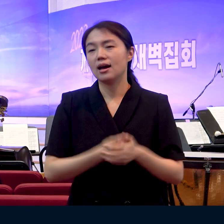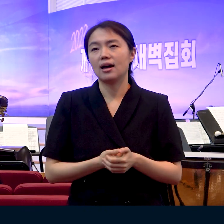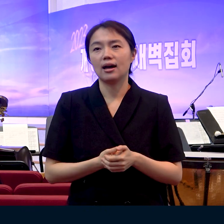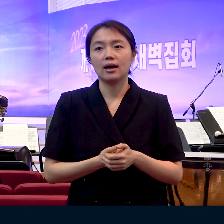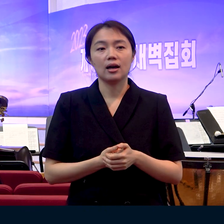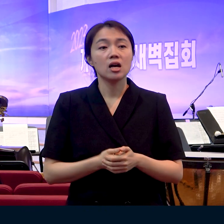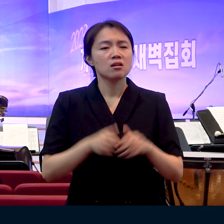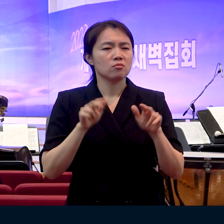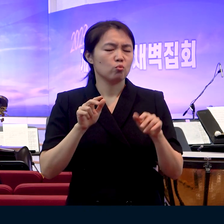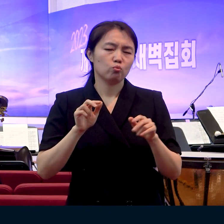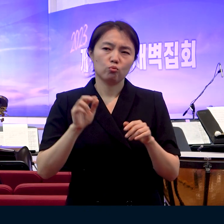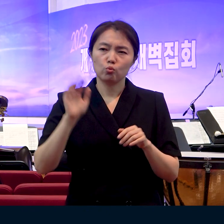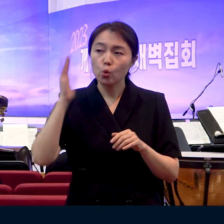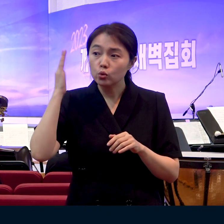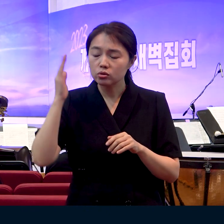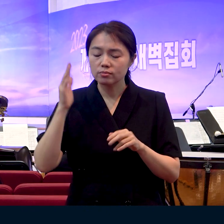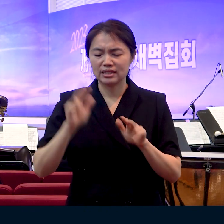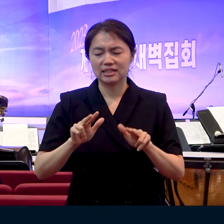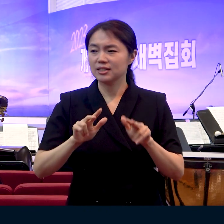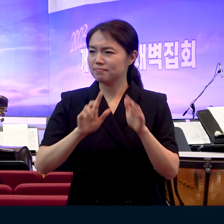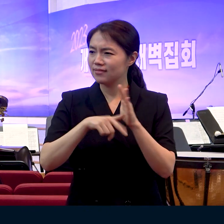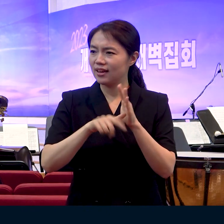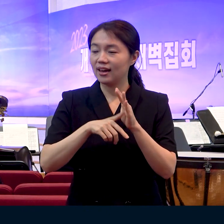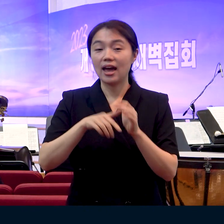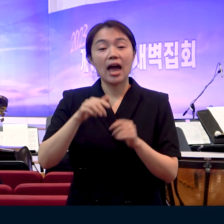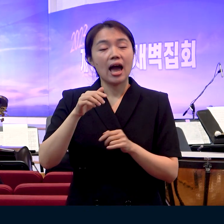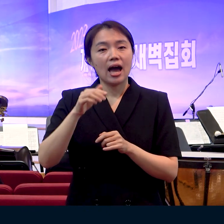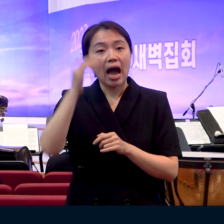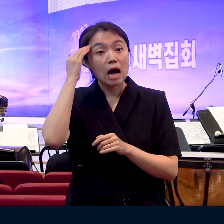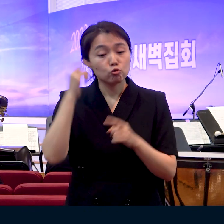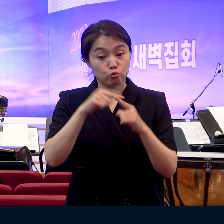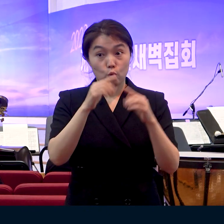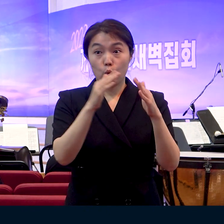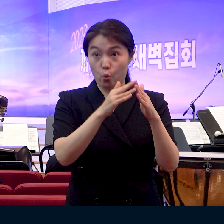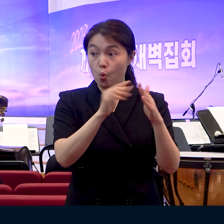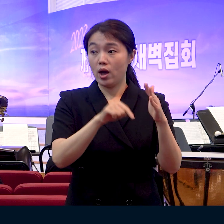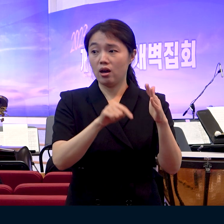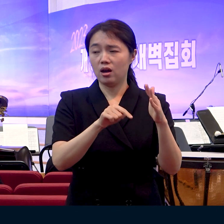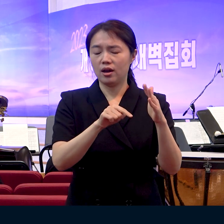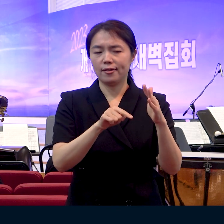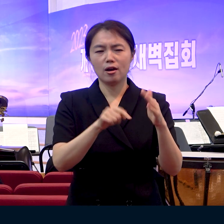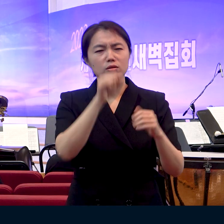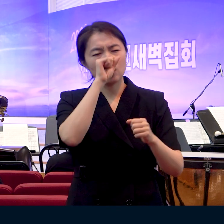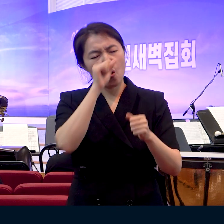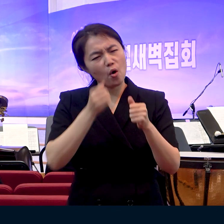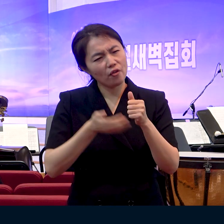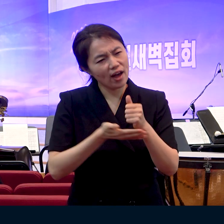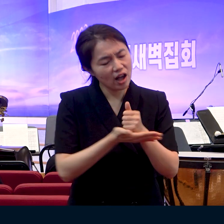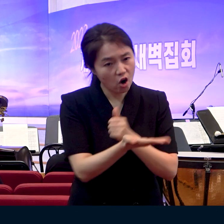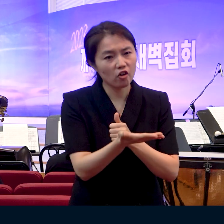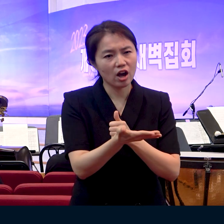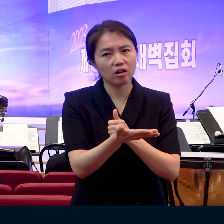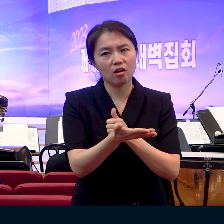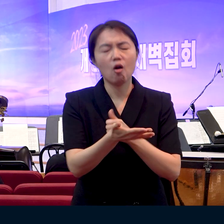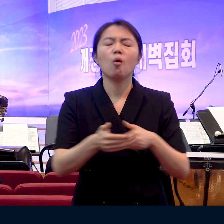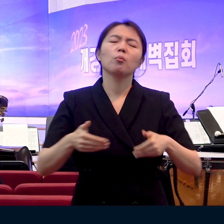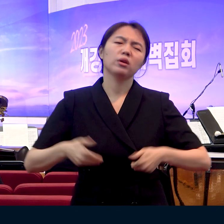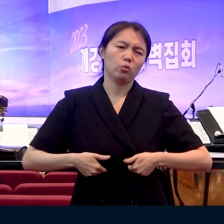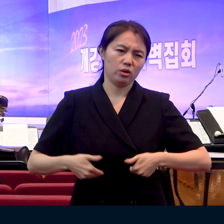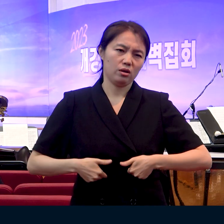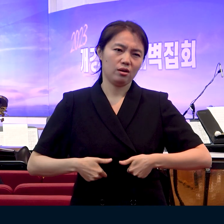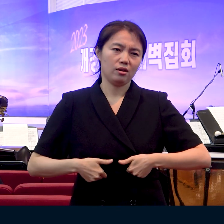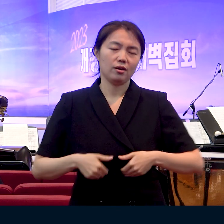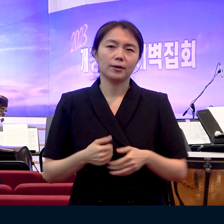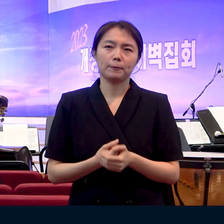특별히 지금 이 시대에 우리 이 한국교회는요, 어떤 것보다 선한 영향력으로가 절대적으로